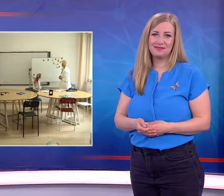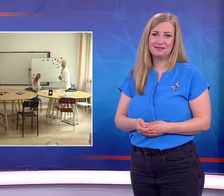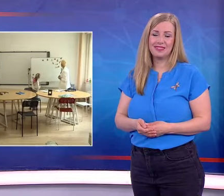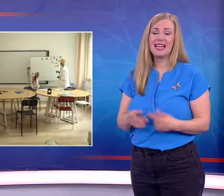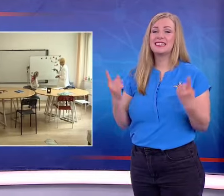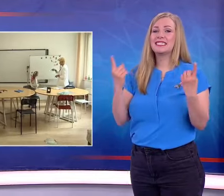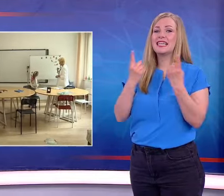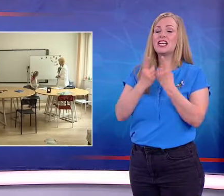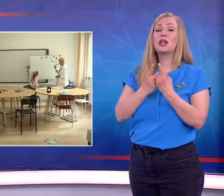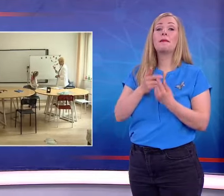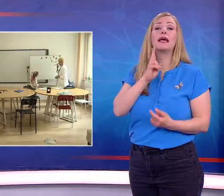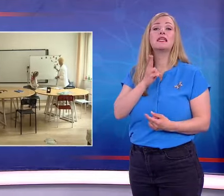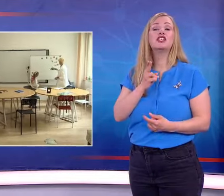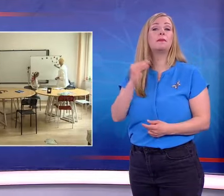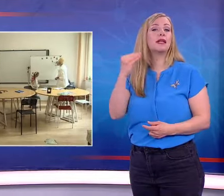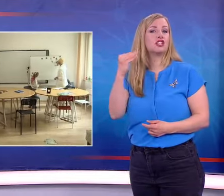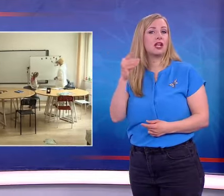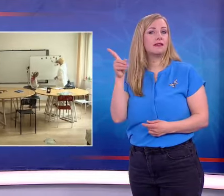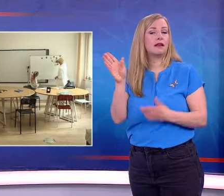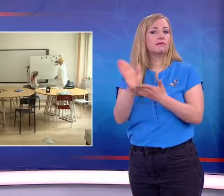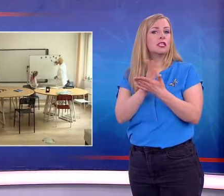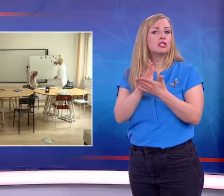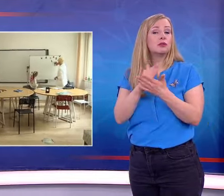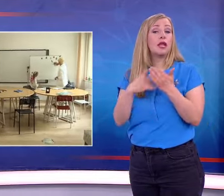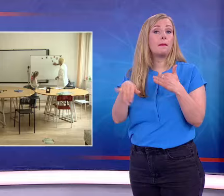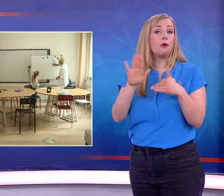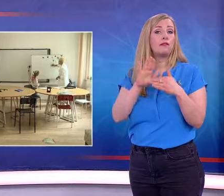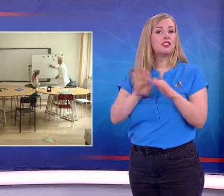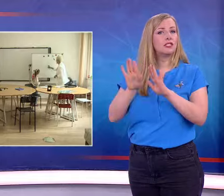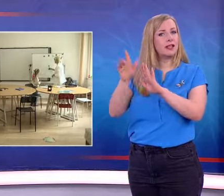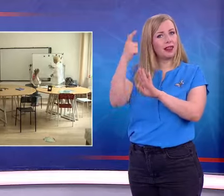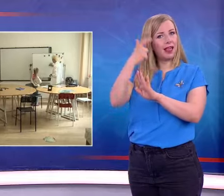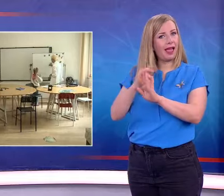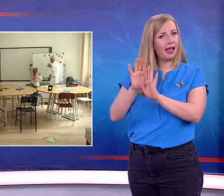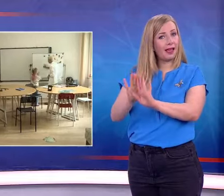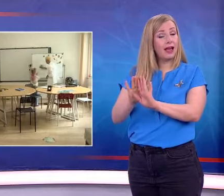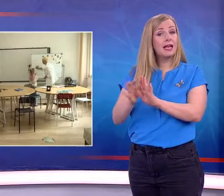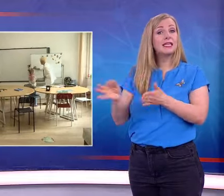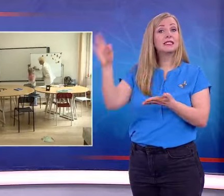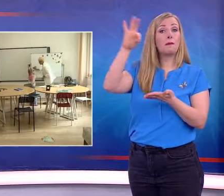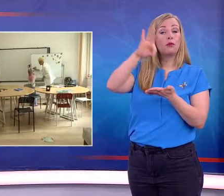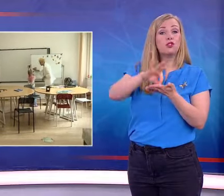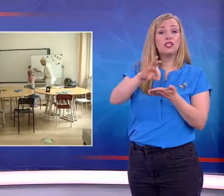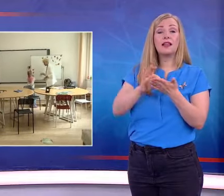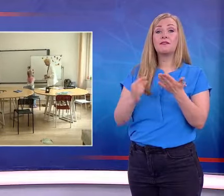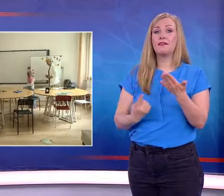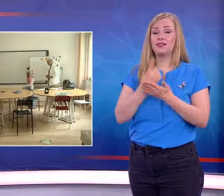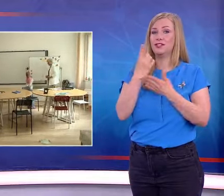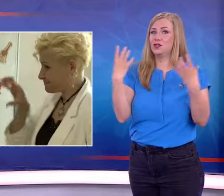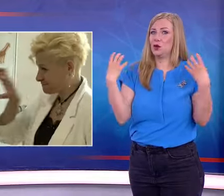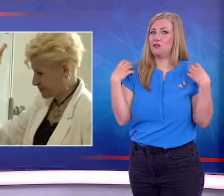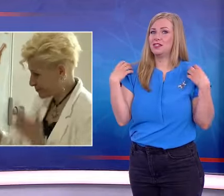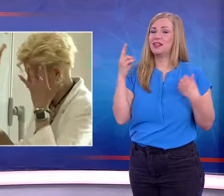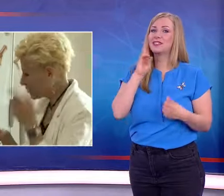Срещаме Красимира Жечева, която ни споделя повече за себе си и за посещението й в единствения университет за глухи –